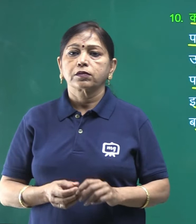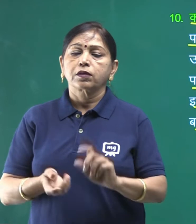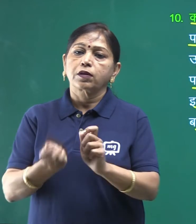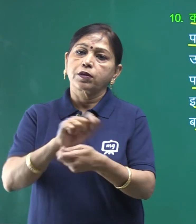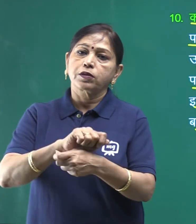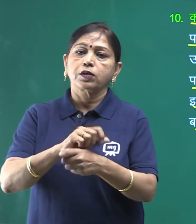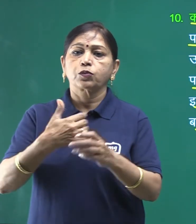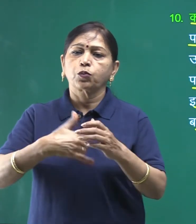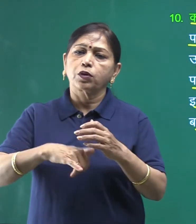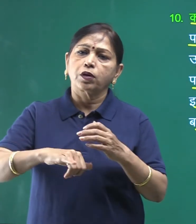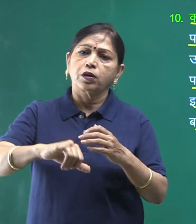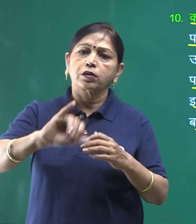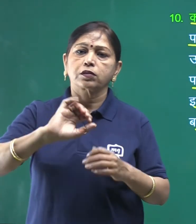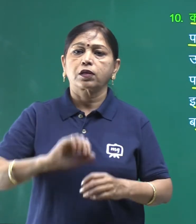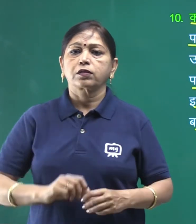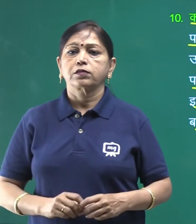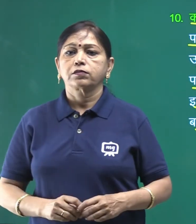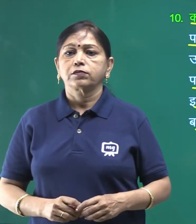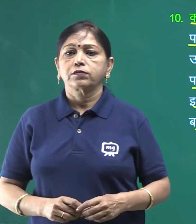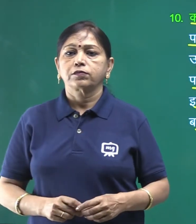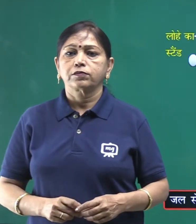बदलने लगता है।